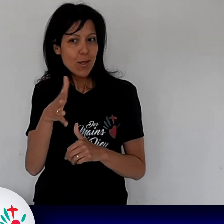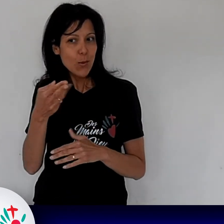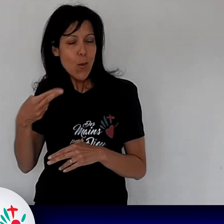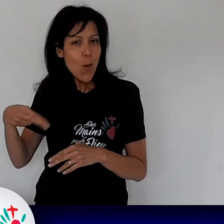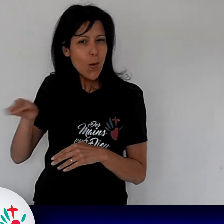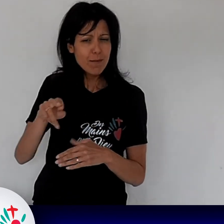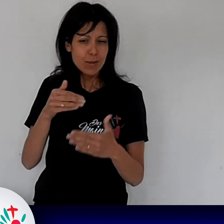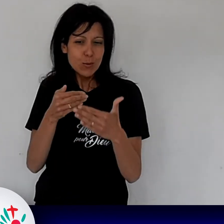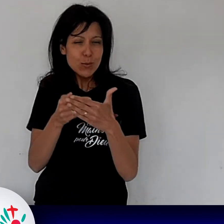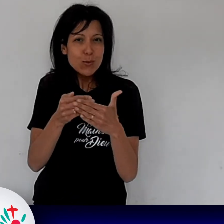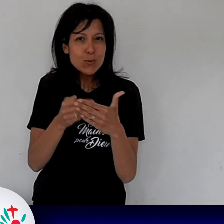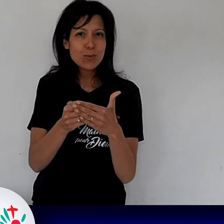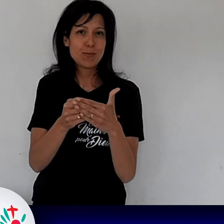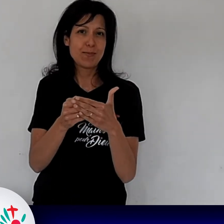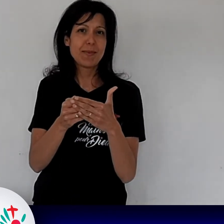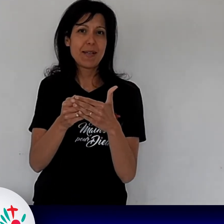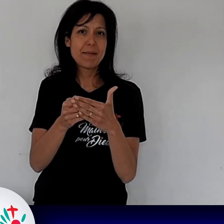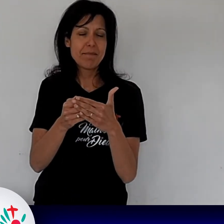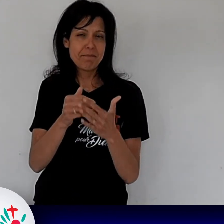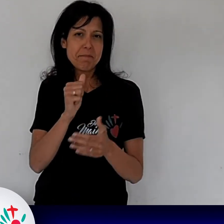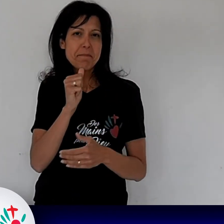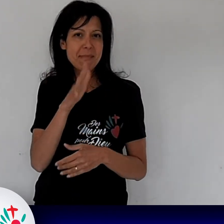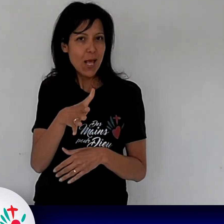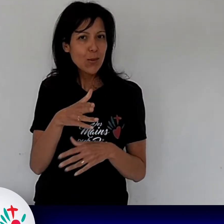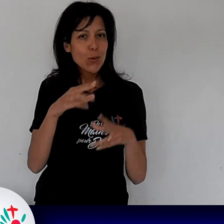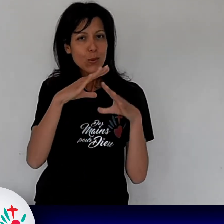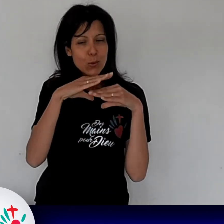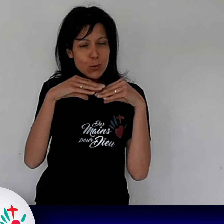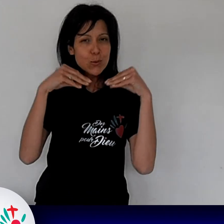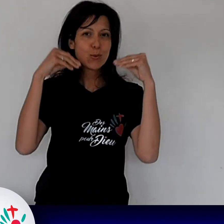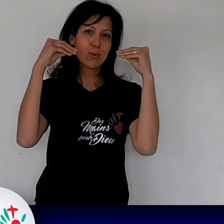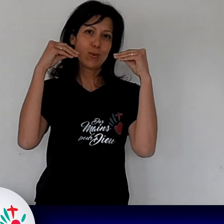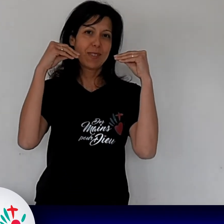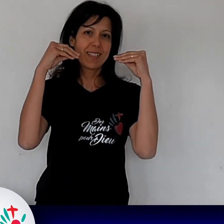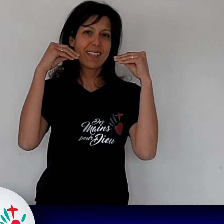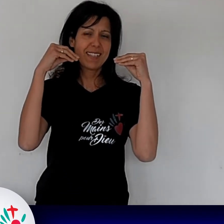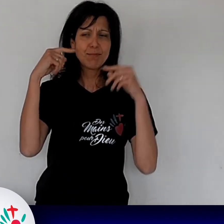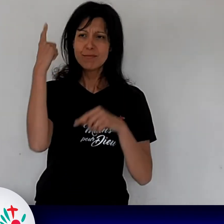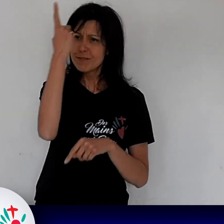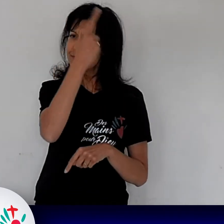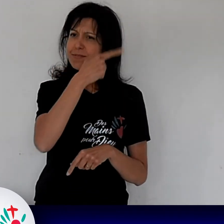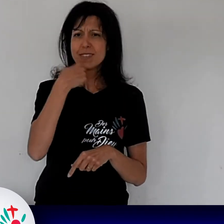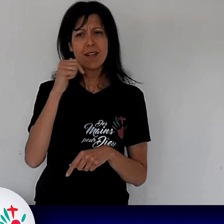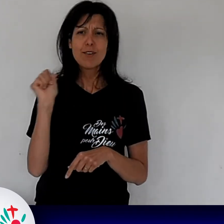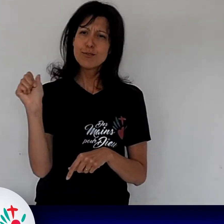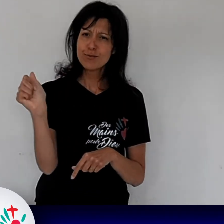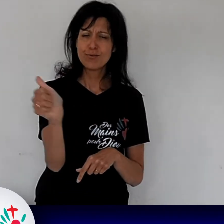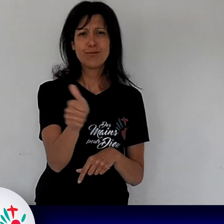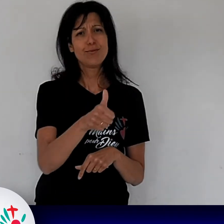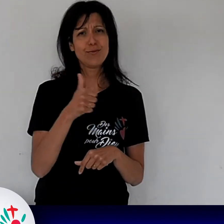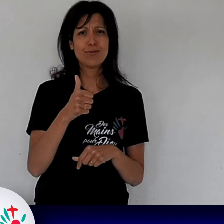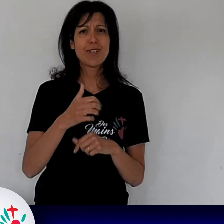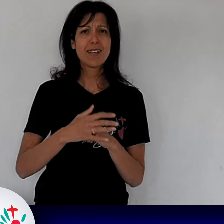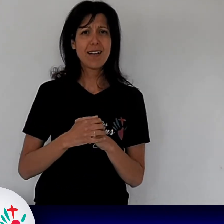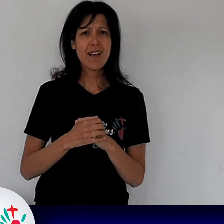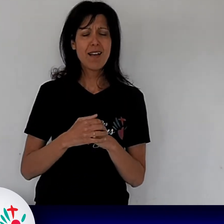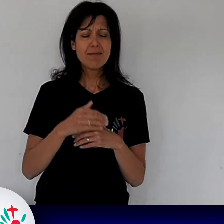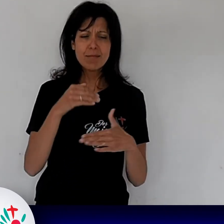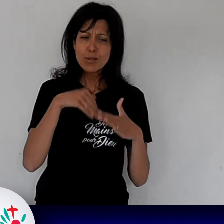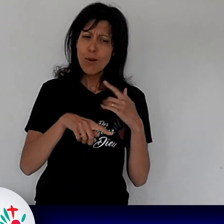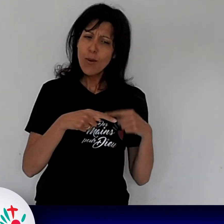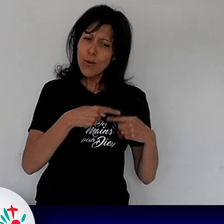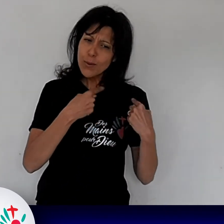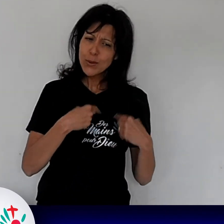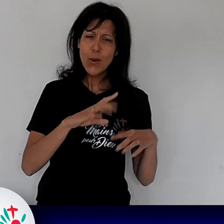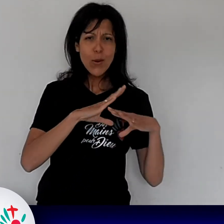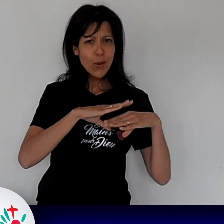proche. Bientôt, le sourire reprendra place sur nos visages, dans nos cœurs, dans